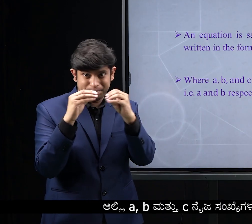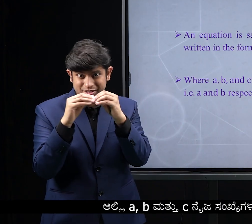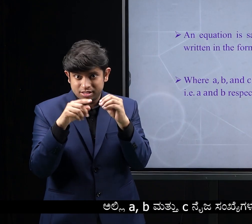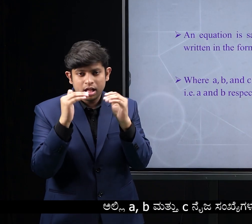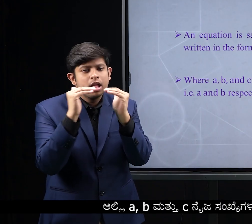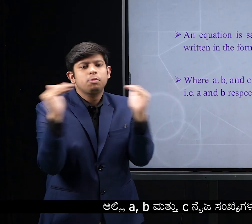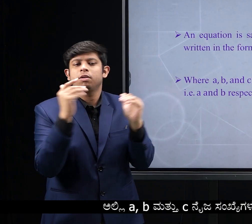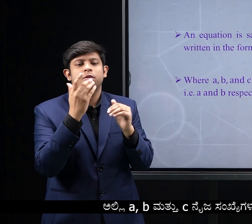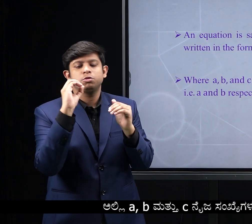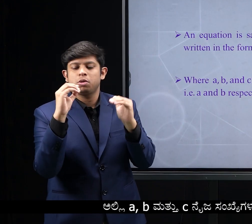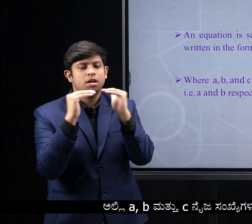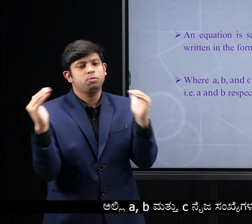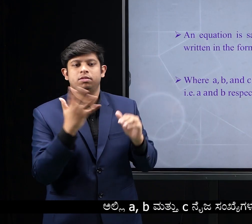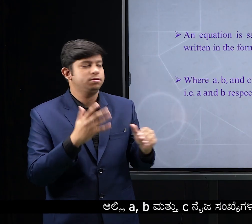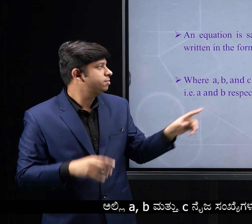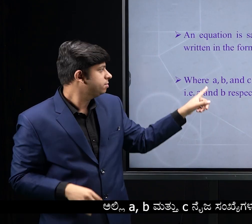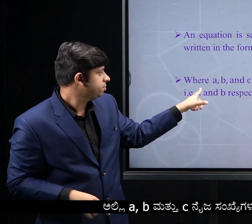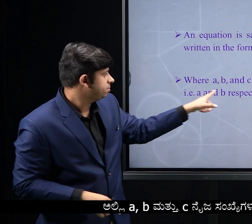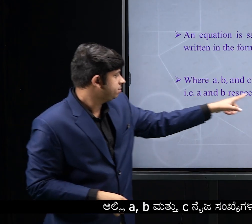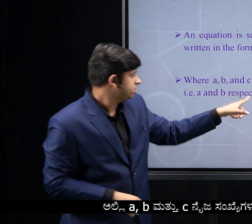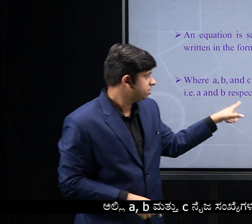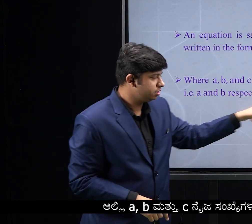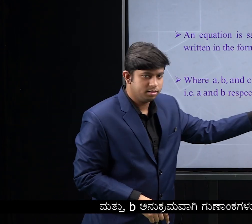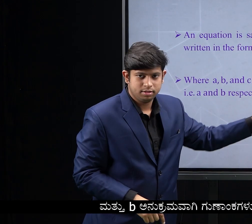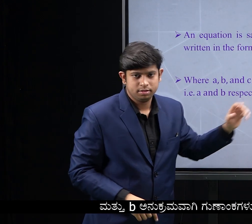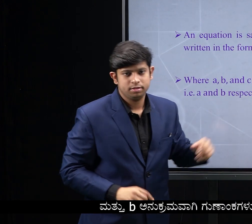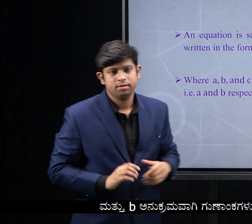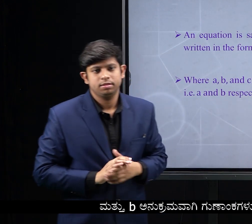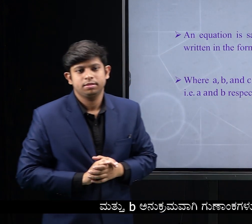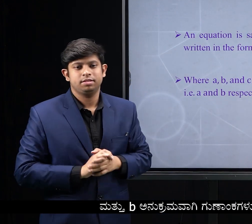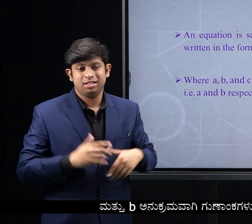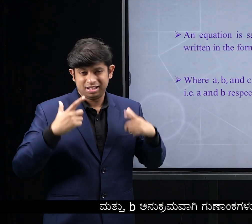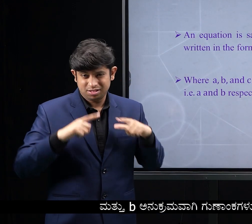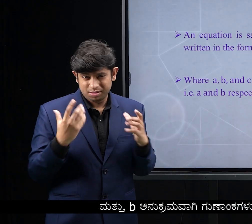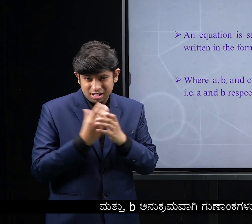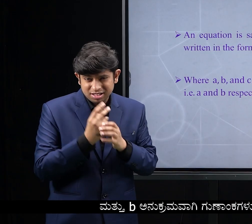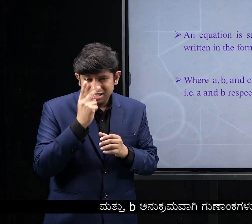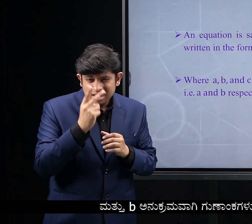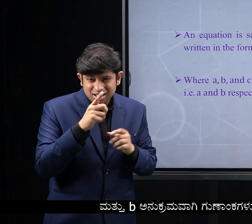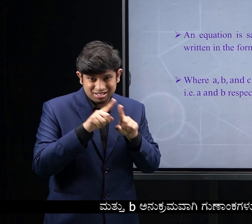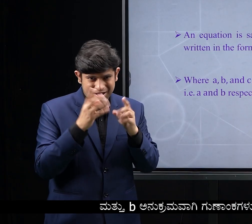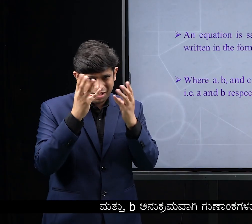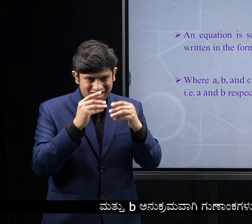ಸಂಖ್ಯೆಗಳು ಮತ್ತು x ಮತ್ತು y ಅಂದರೆ a ಮತ್ತು b ಅನುಕ್ರಮವಾಗಿ ಗುಣಾಂಕಗಳು ಶೂನ್ಯಕ್ಕೆ